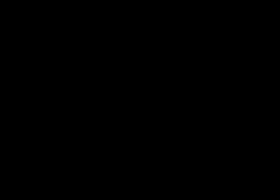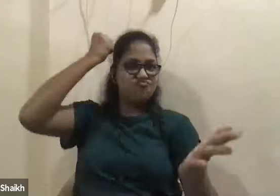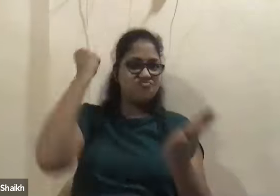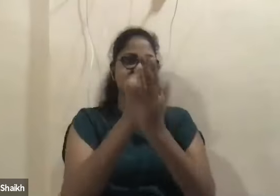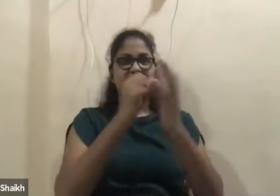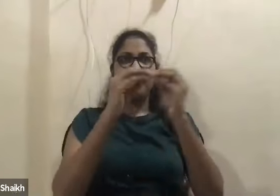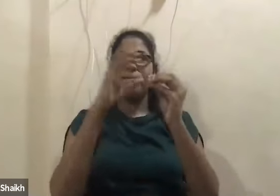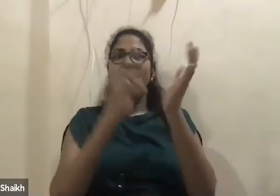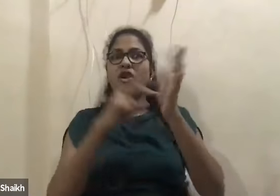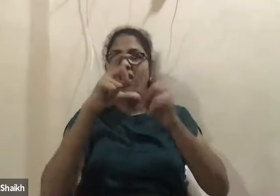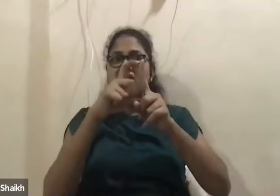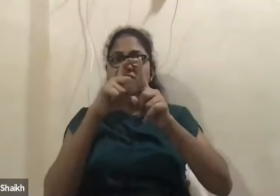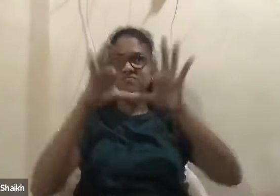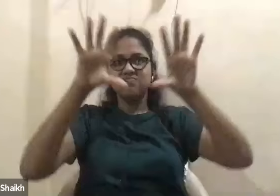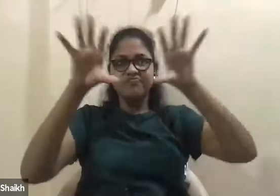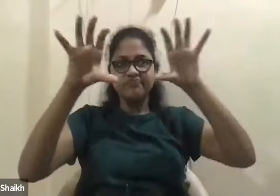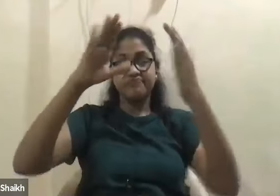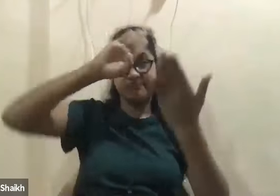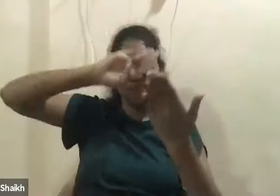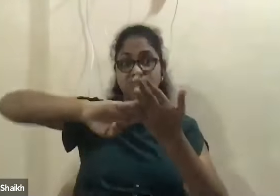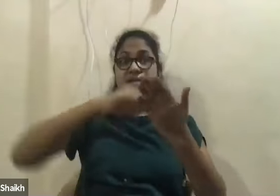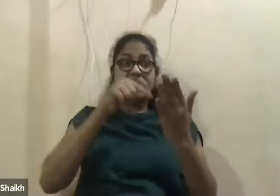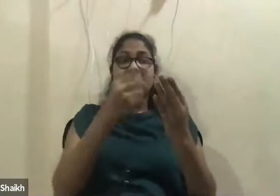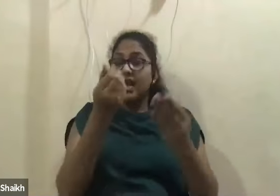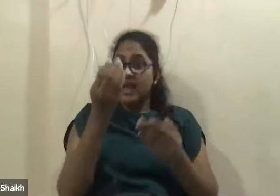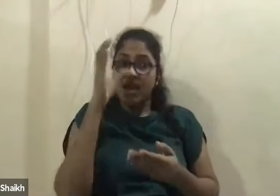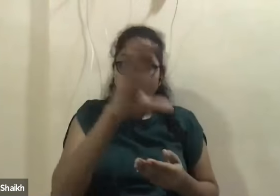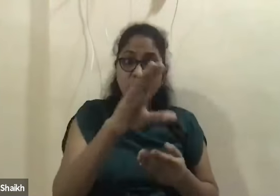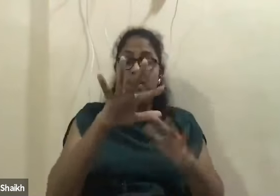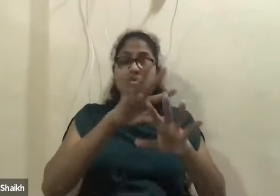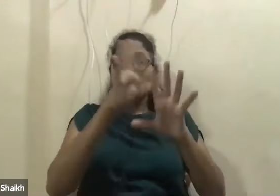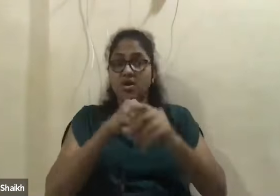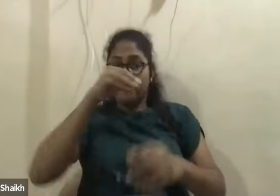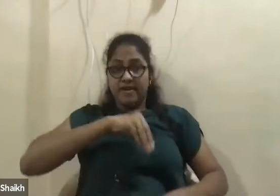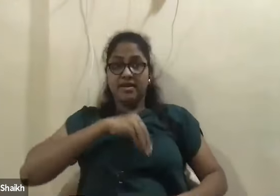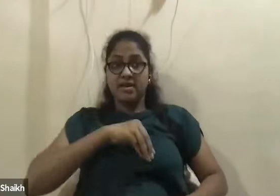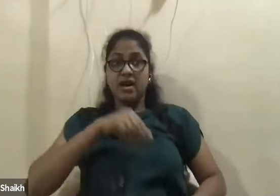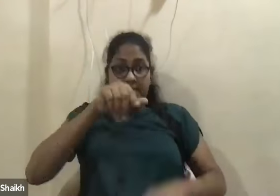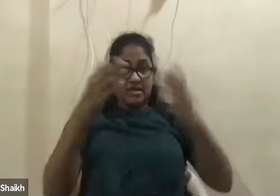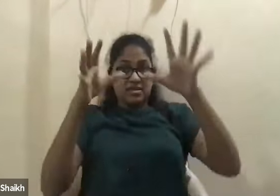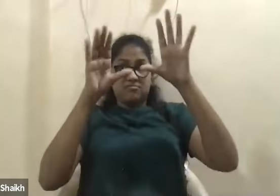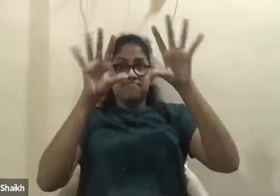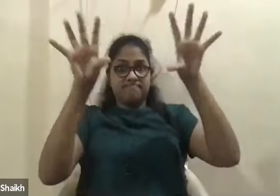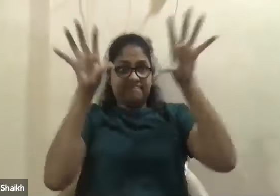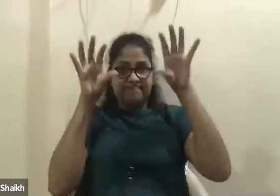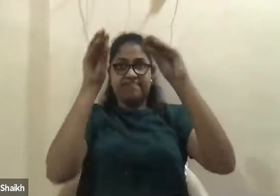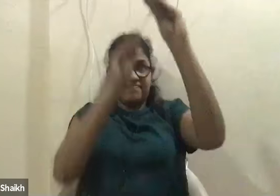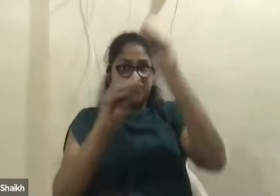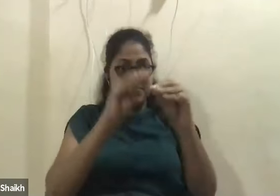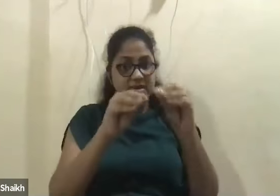उसका इंटरेस्ट जाएगा बेनिफिशियरी को, ये आपने वहां पे लिख दिया। क्या उस बॉन्ड को फिर वो लेकर कहीं और भी इन्वेस्ट कर सकते हैं?